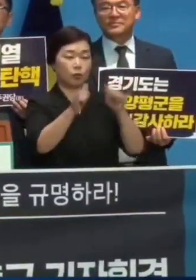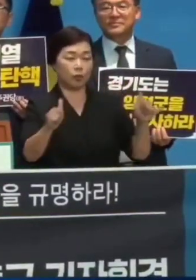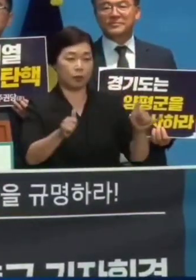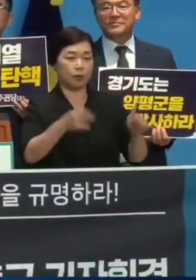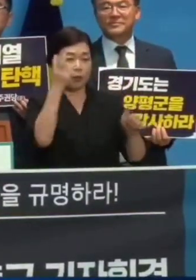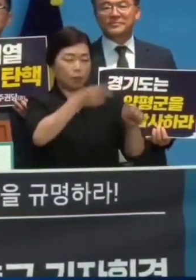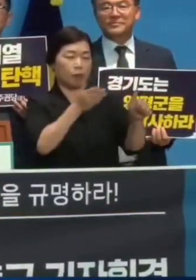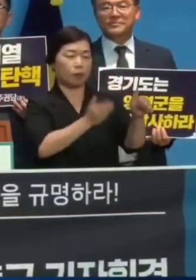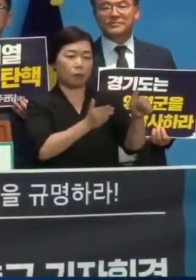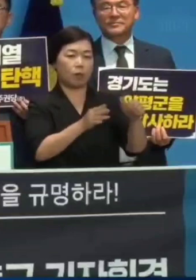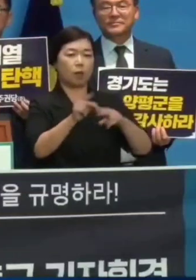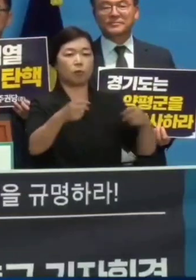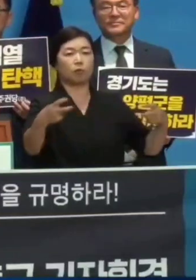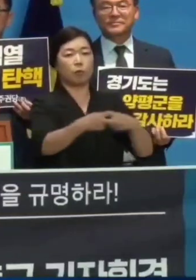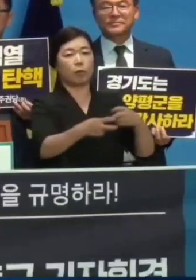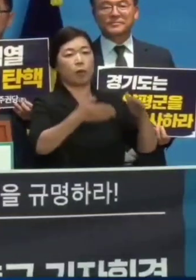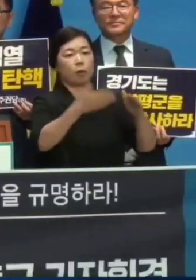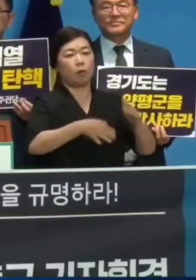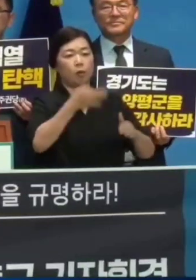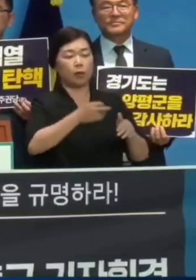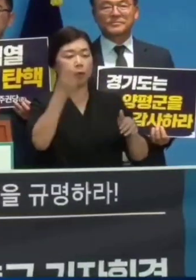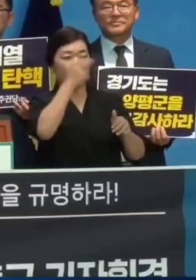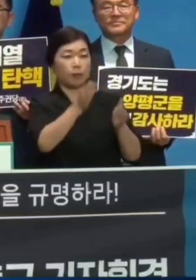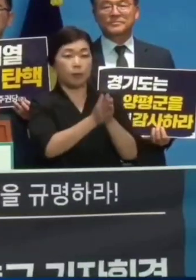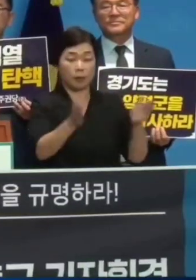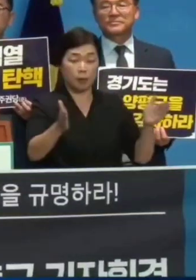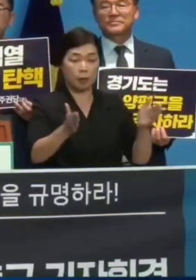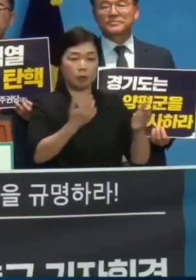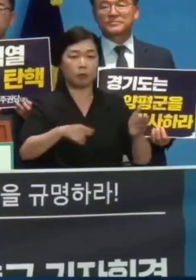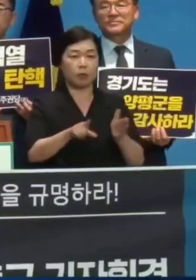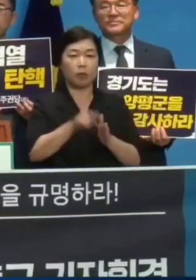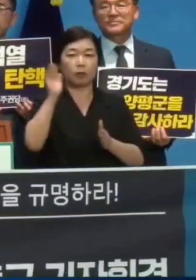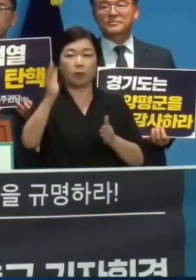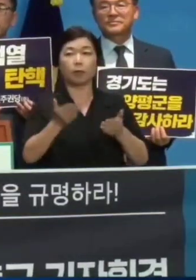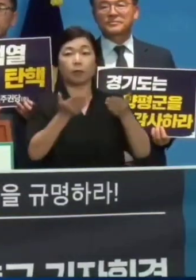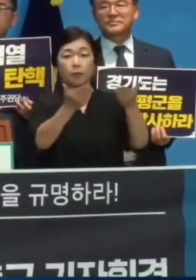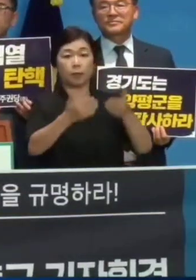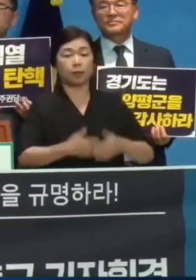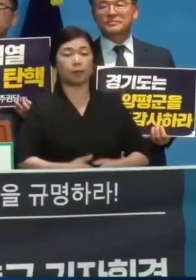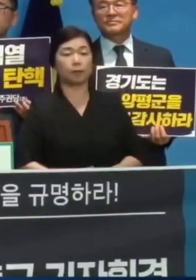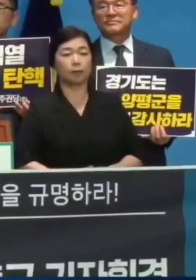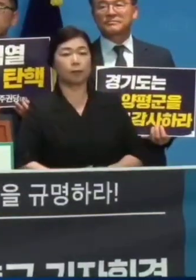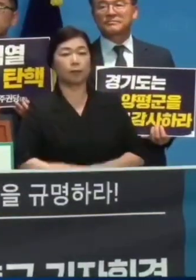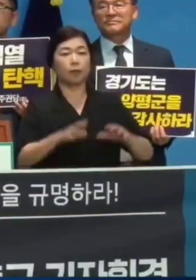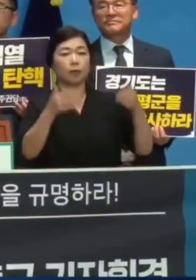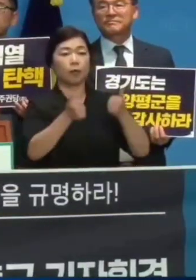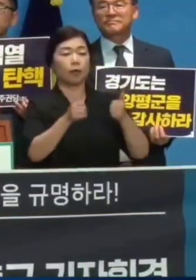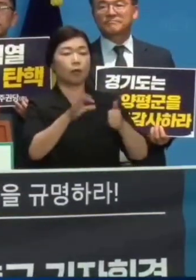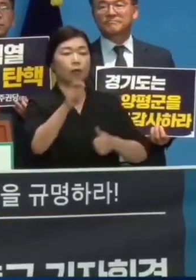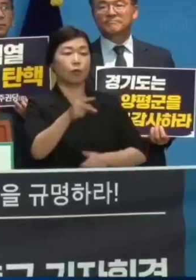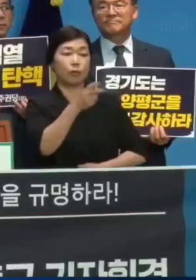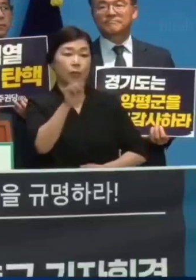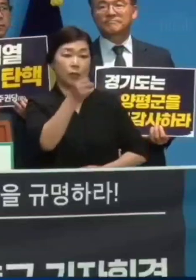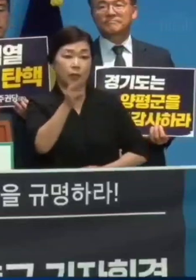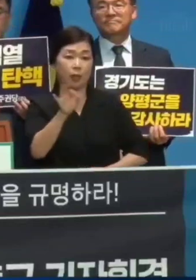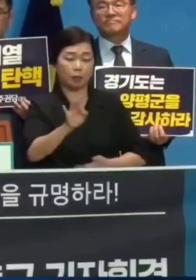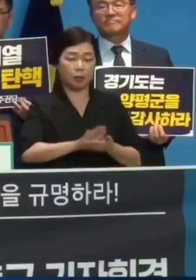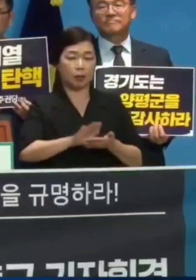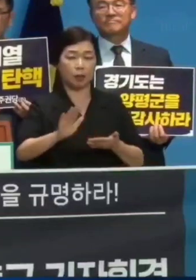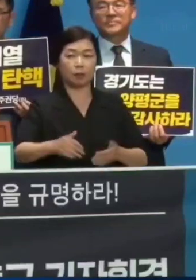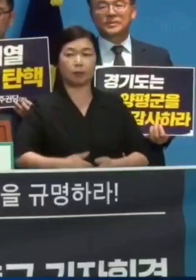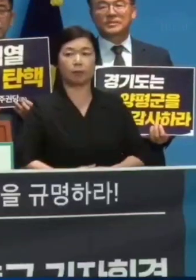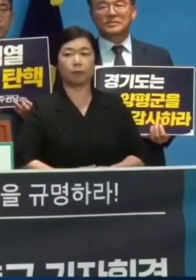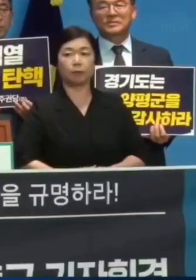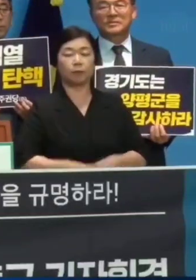청구, 국토부 공익감사 개시 촉구 기자회견에 함께하게 된 국회의원 윤미향입니다. 기자회견에